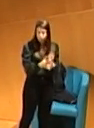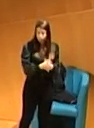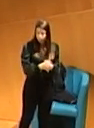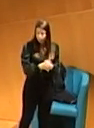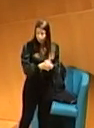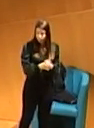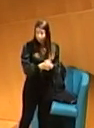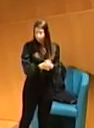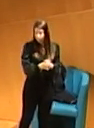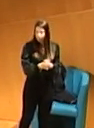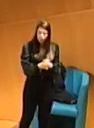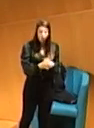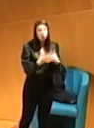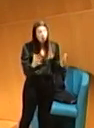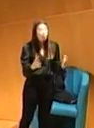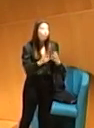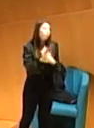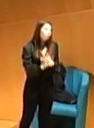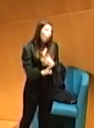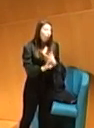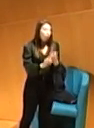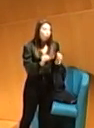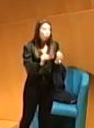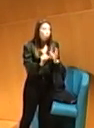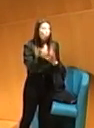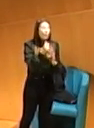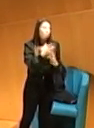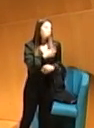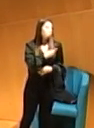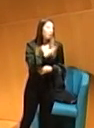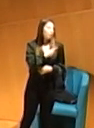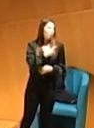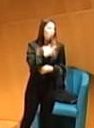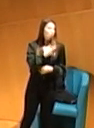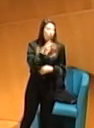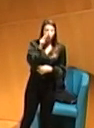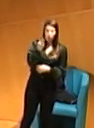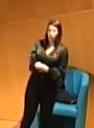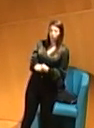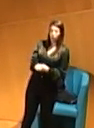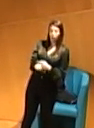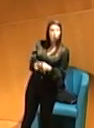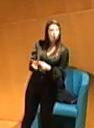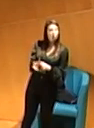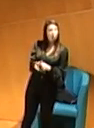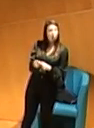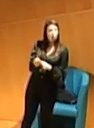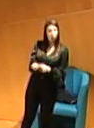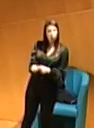ça je le dis un peu, mais le premier regard des médecins sur Géraldine, ça a été un regard qu'ils